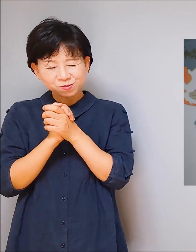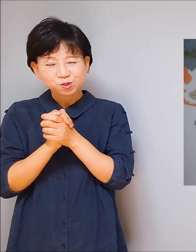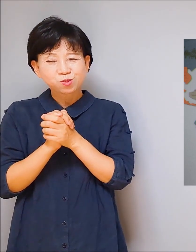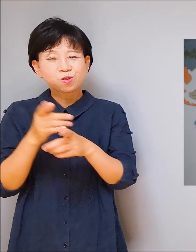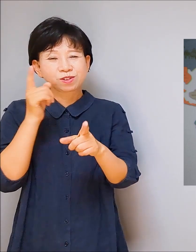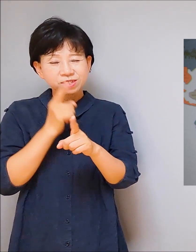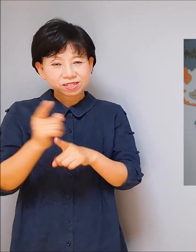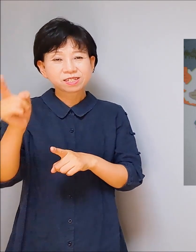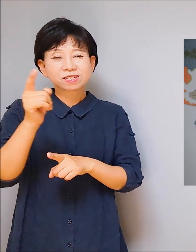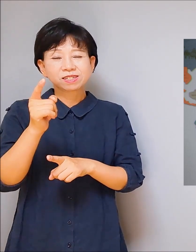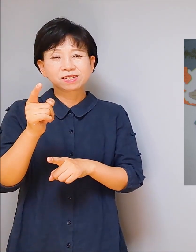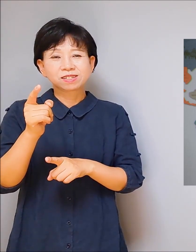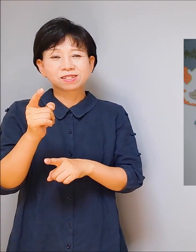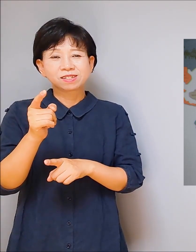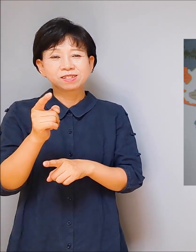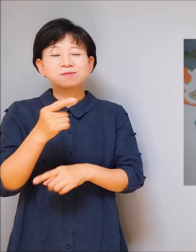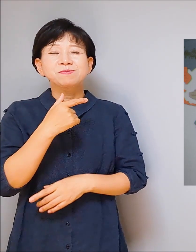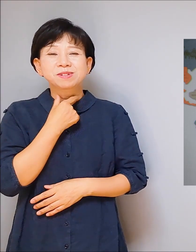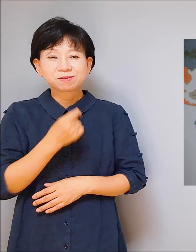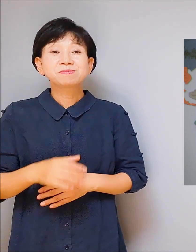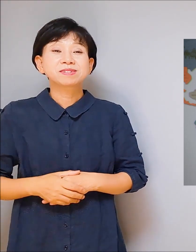수 있기를 바랍니다.